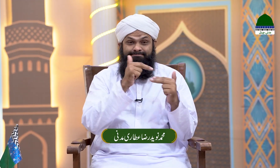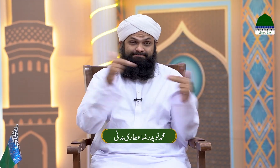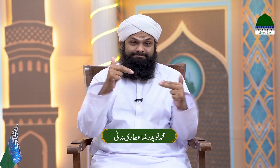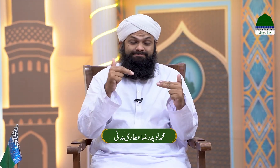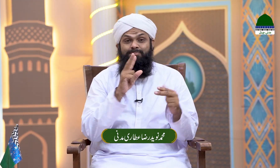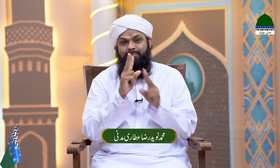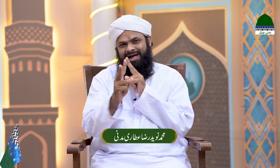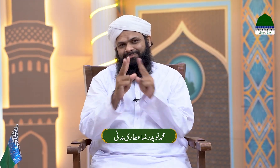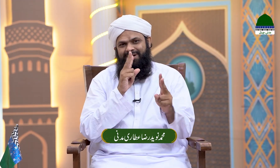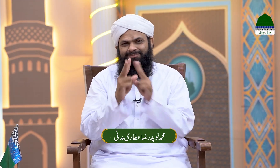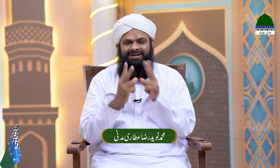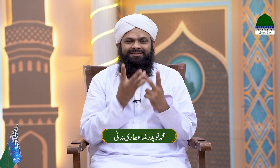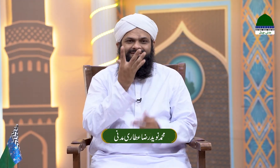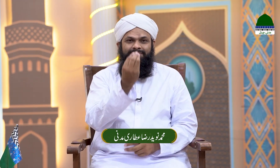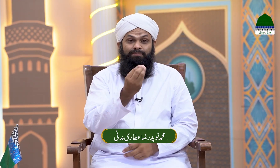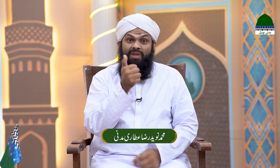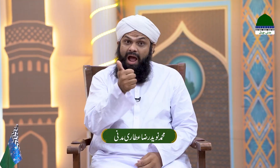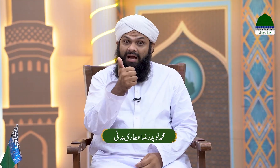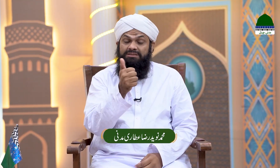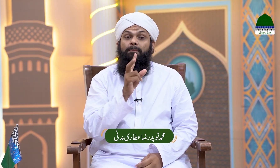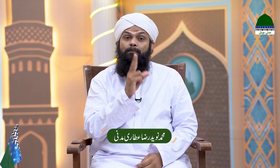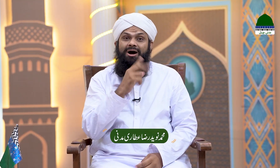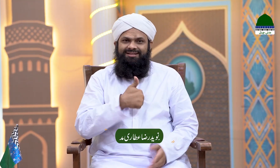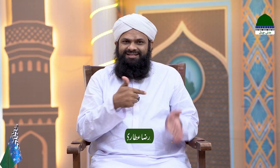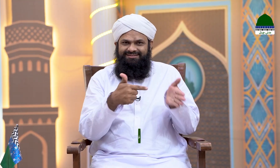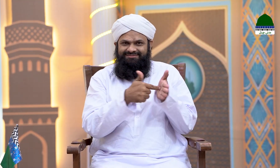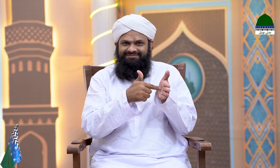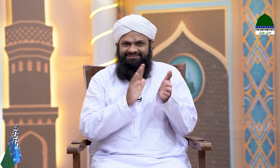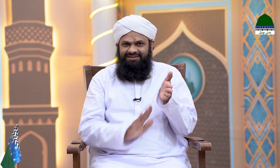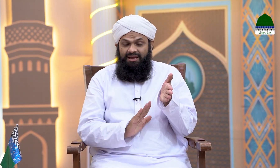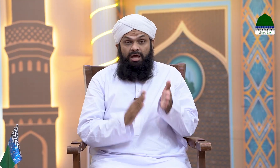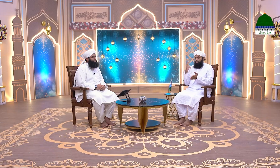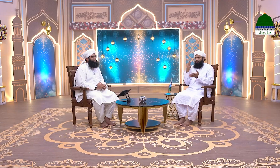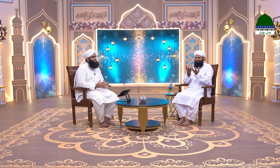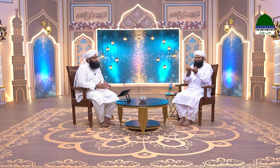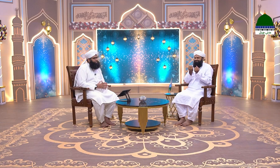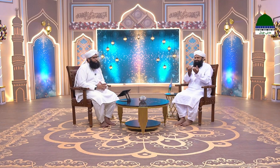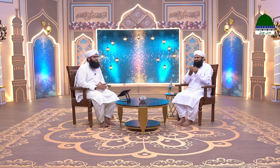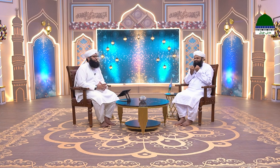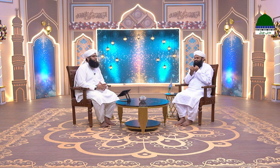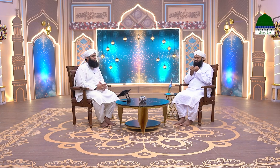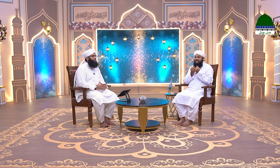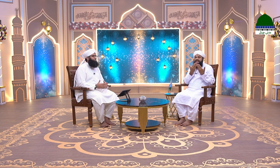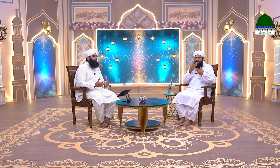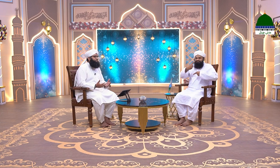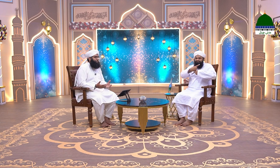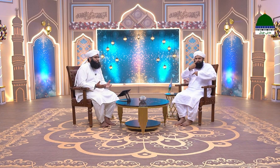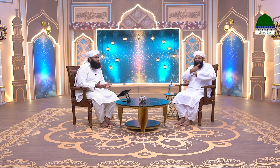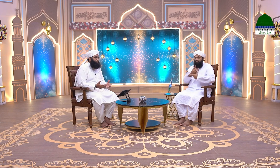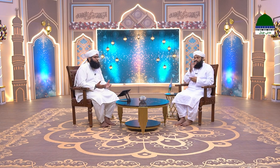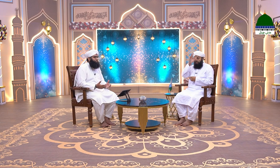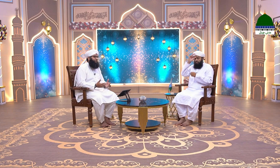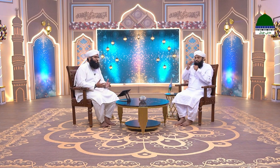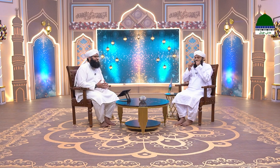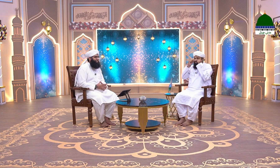ہوا کرتی ہے۔ اچھی اچھی نیتیں فرما لیں، اللہ کی رضا پانے، حصول ثواب کے لیے، علم دین سیکھنے کے لیے، محبت